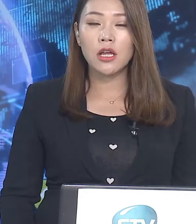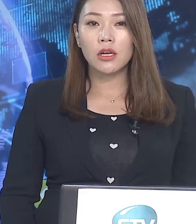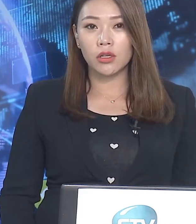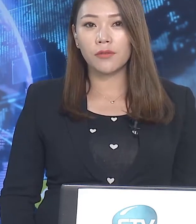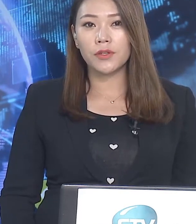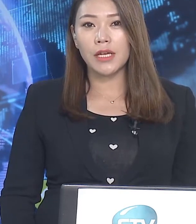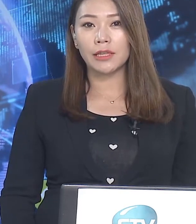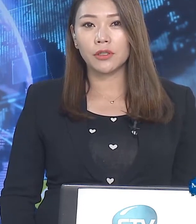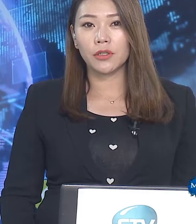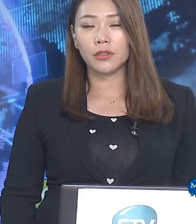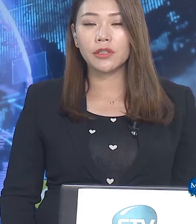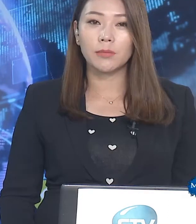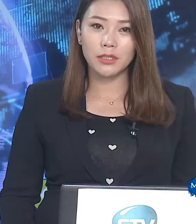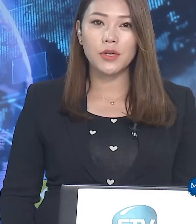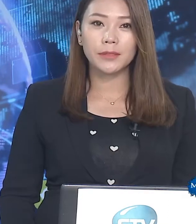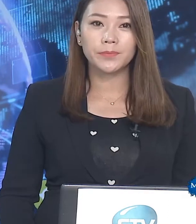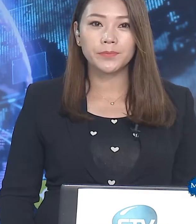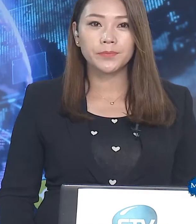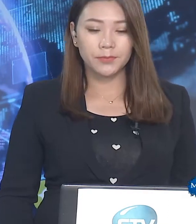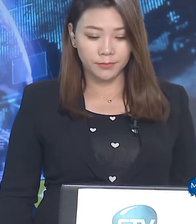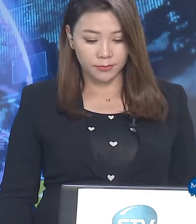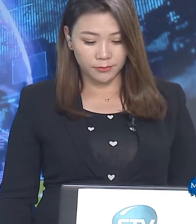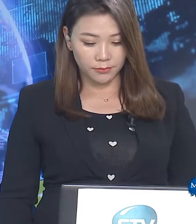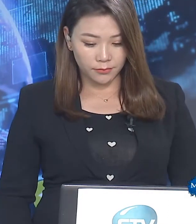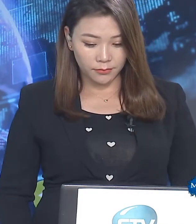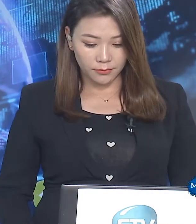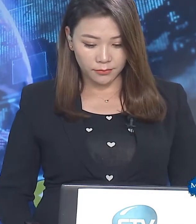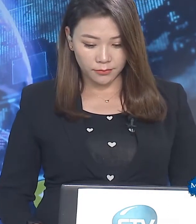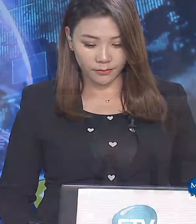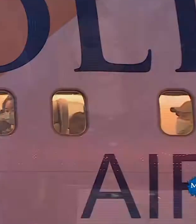холбоотойгоор коронавирусын халдварын тохиолдол нэмэгдэж байна.